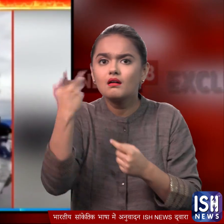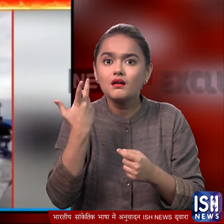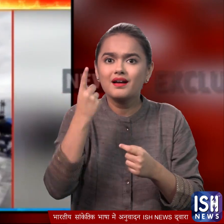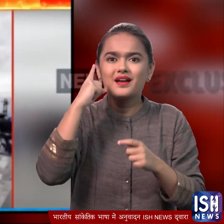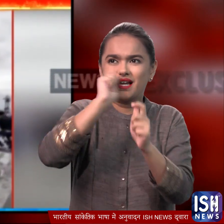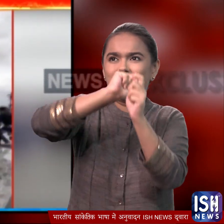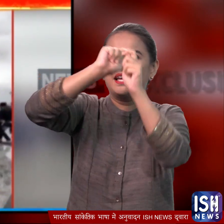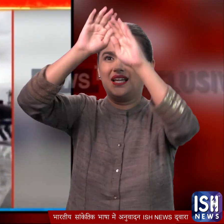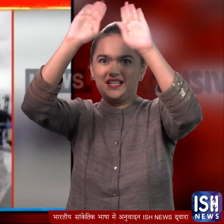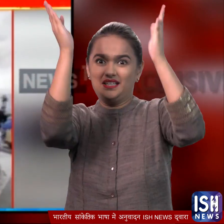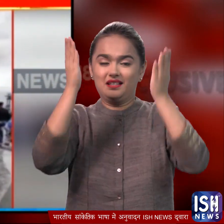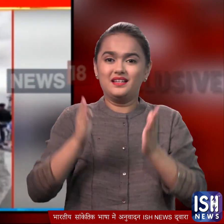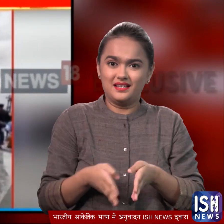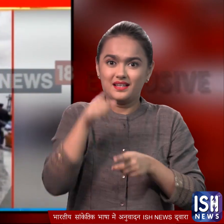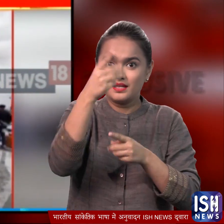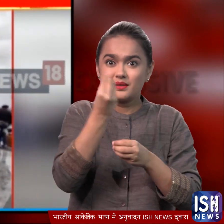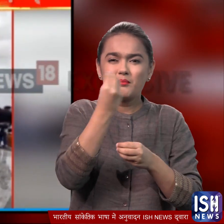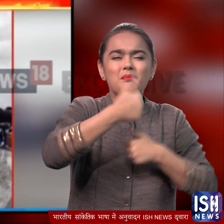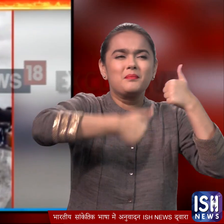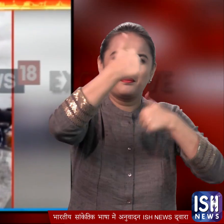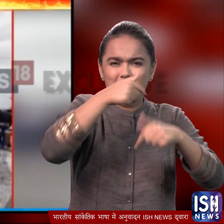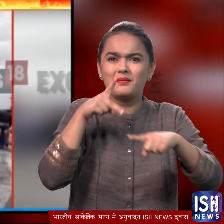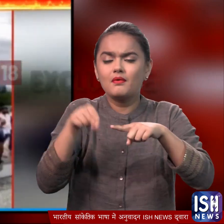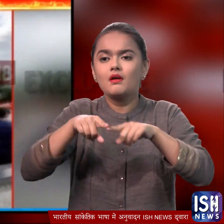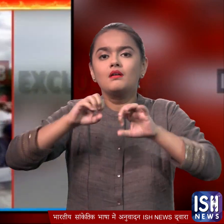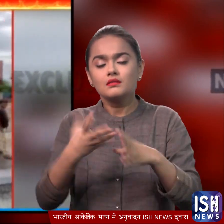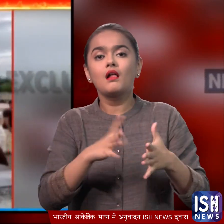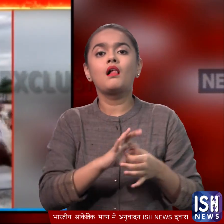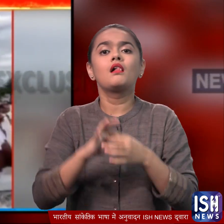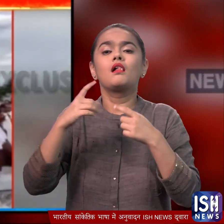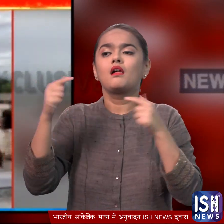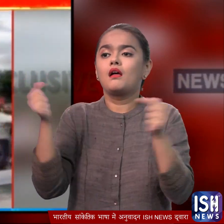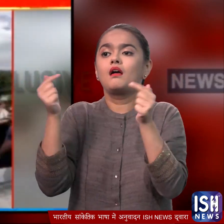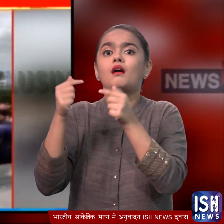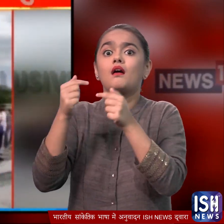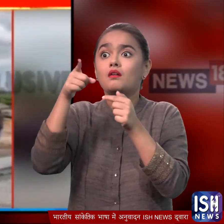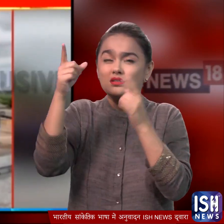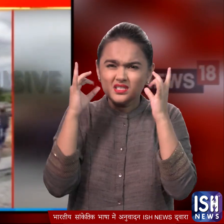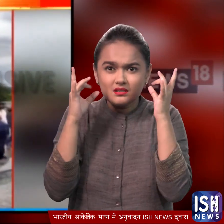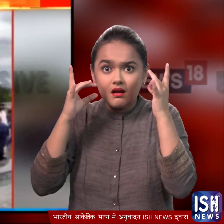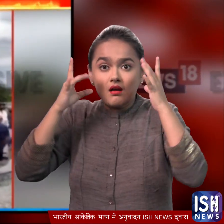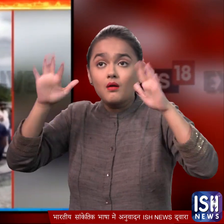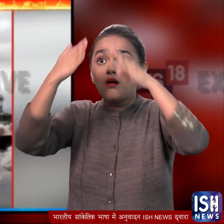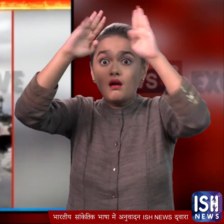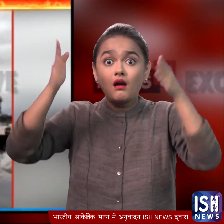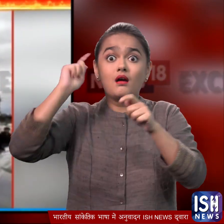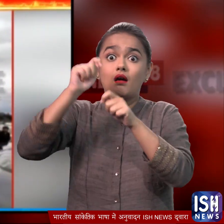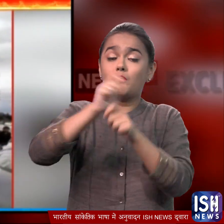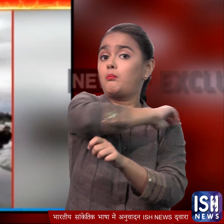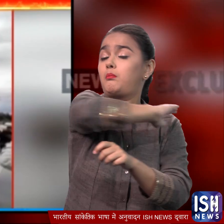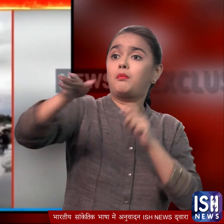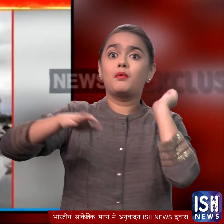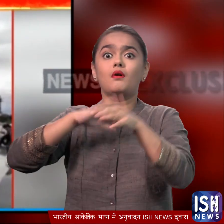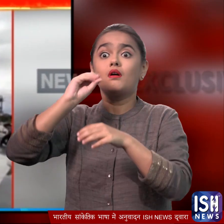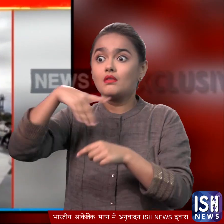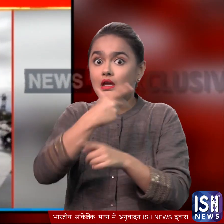भोज की एक मूर्ति का अनावरण गुर्जर समुदाय के कुछ संगठनों ने किया था। विवाद की वजह से उस मूर्ति को भी तोड़ दिया गया था, जिसके बाद